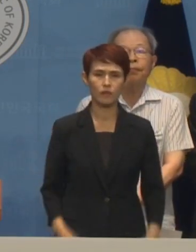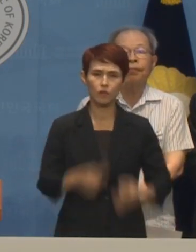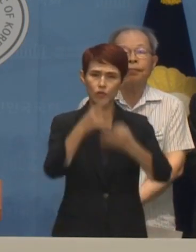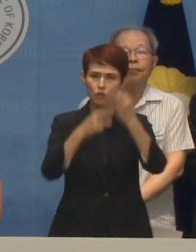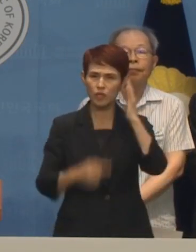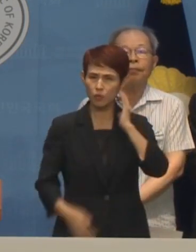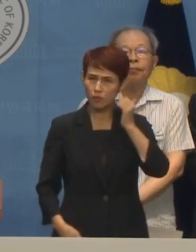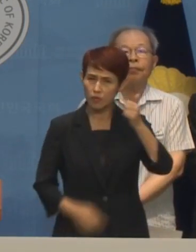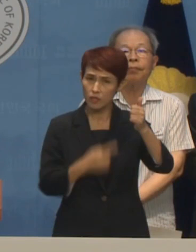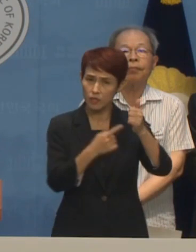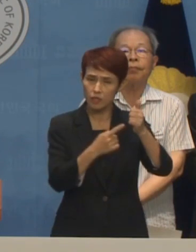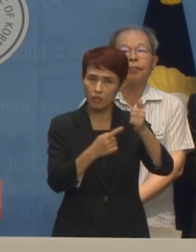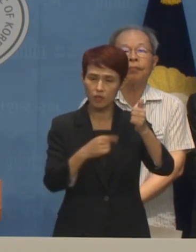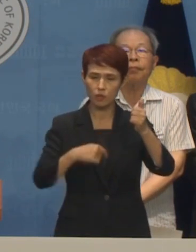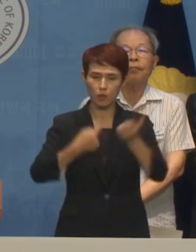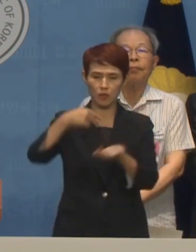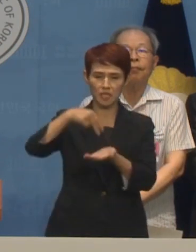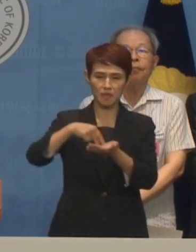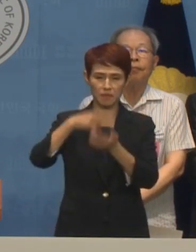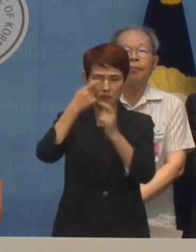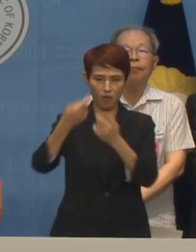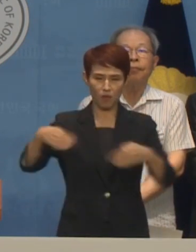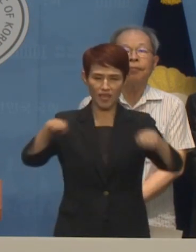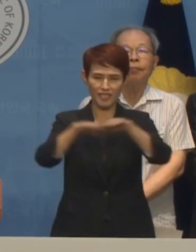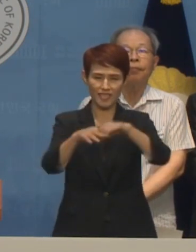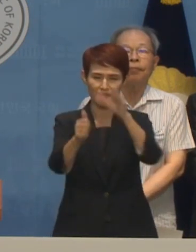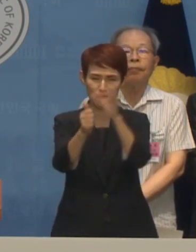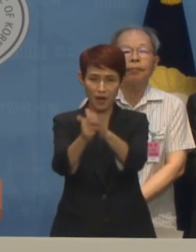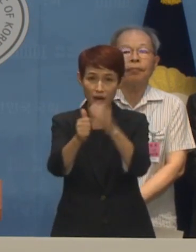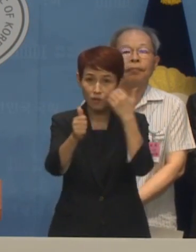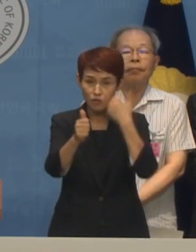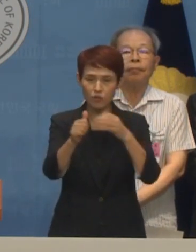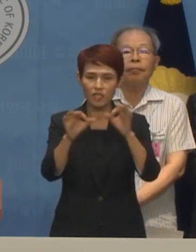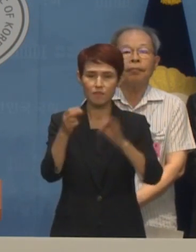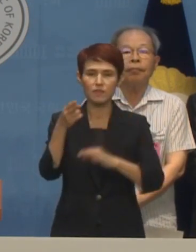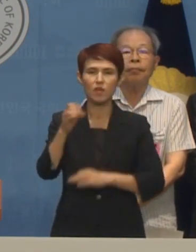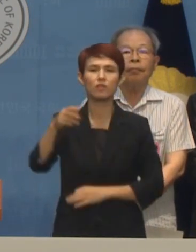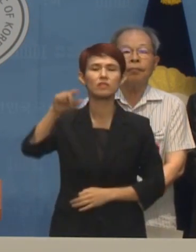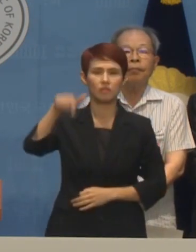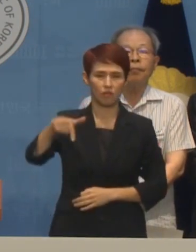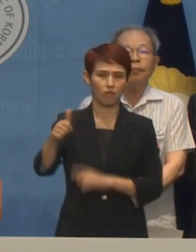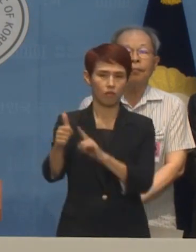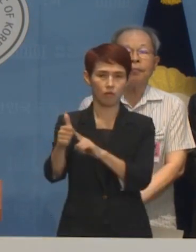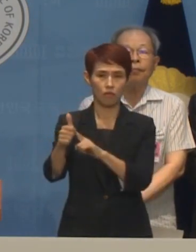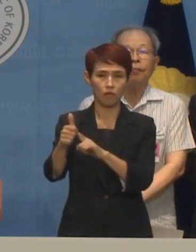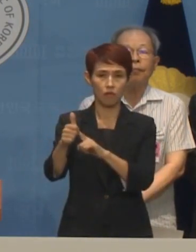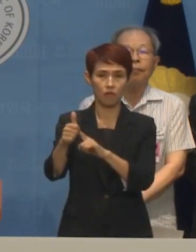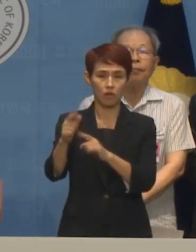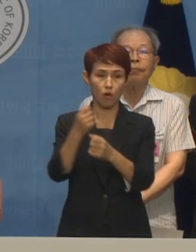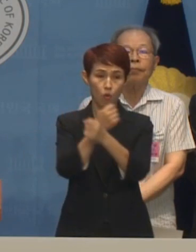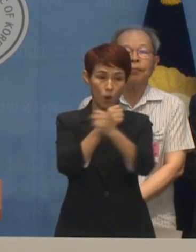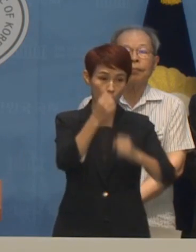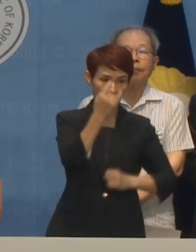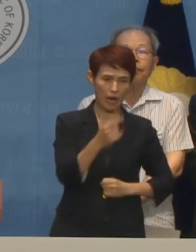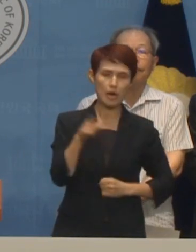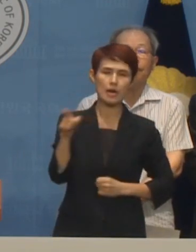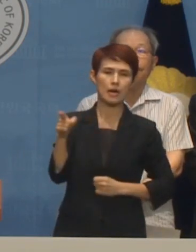대통령이 독립기념관장으로 앉힌 김영석은 광복회가 뉴라이트로 지목한